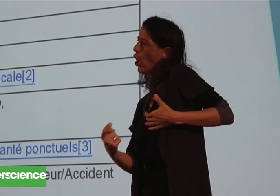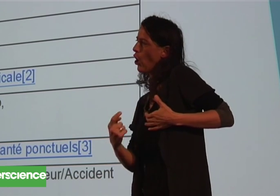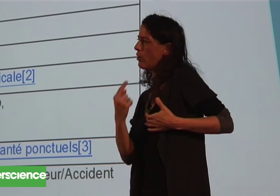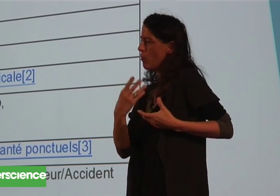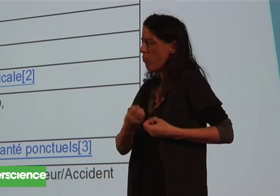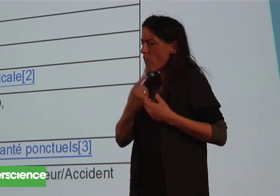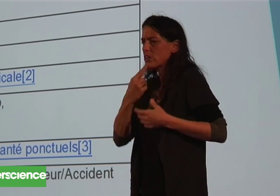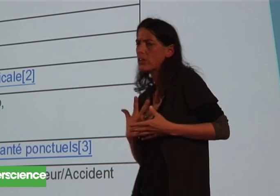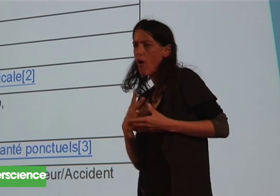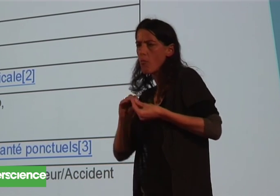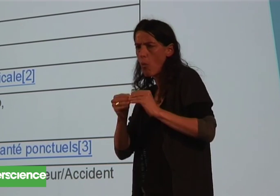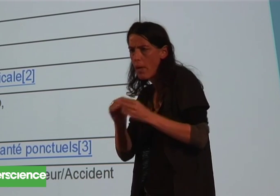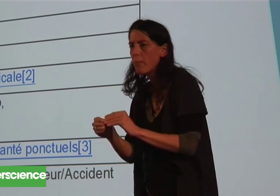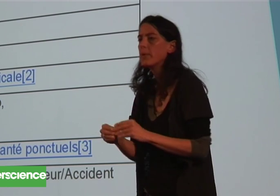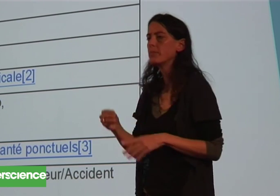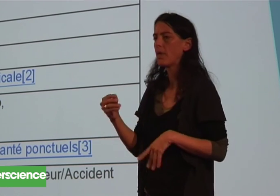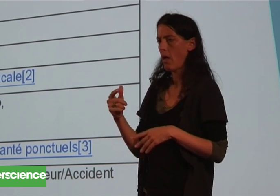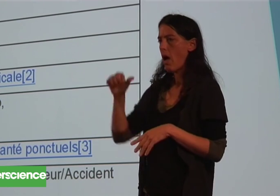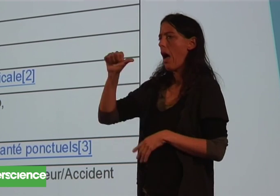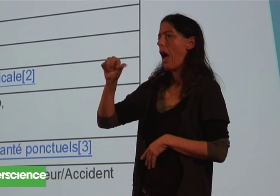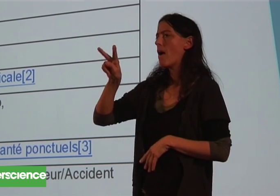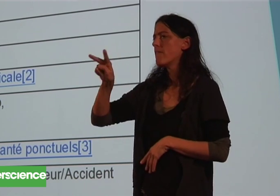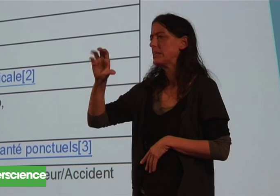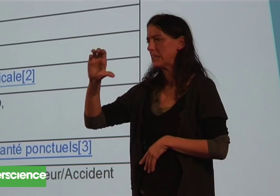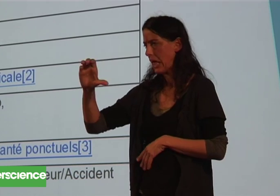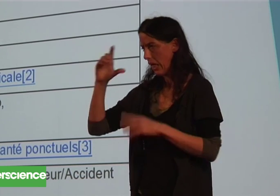AVC, les infections sexuellement transmissibles.